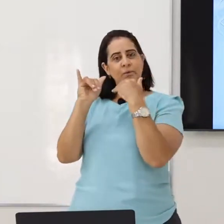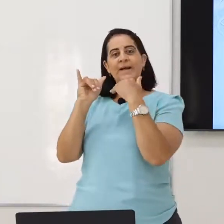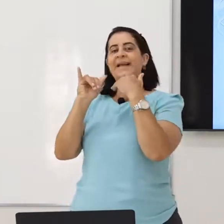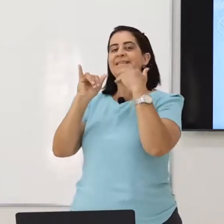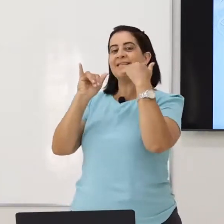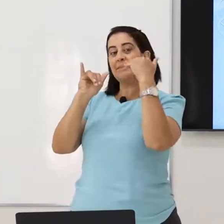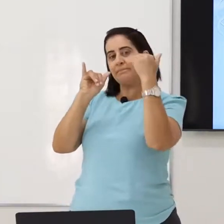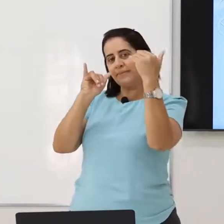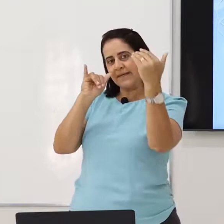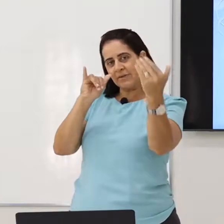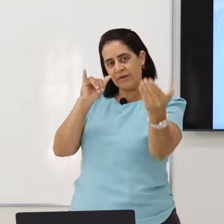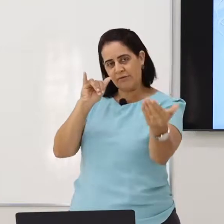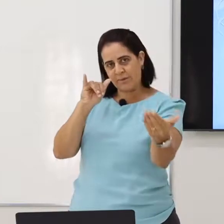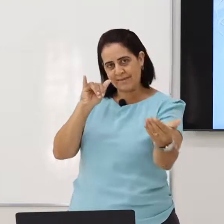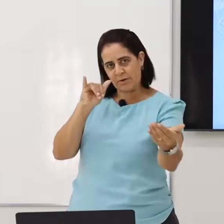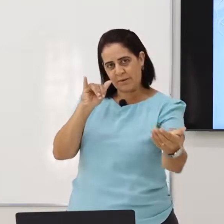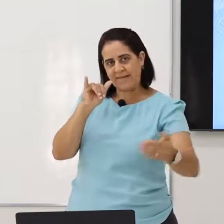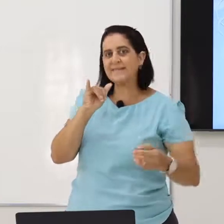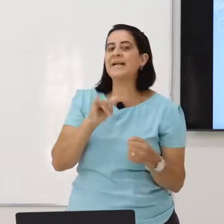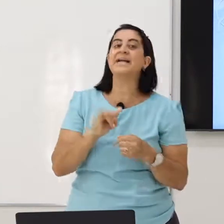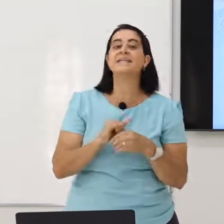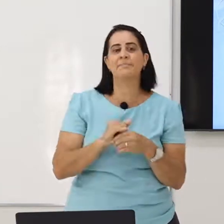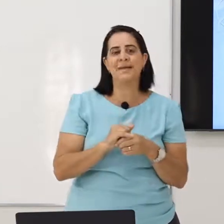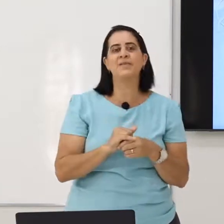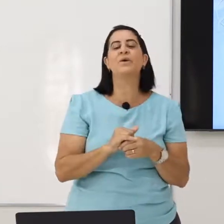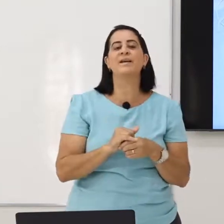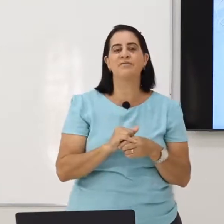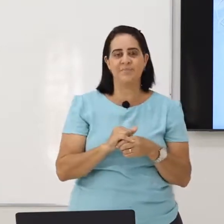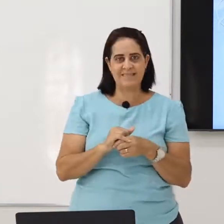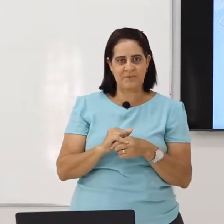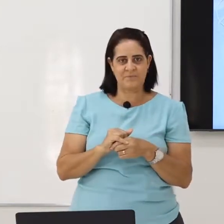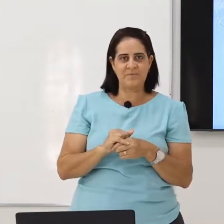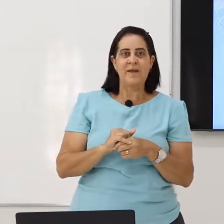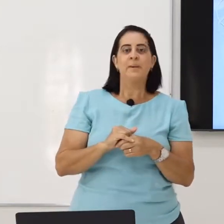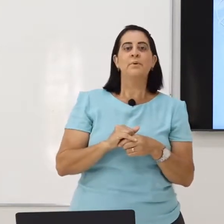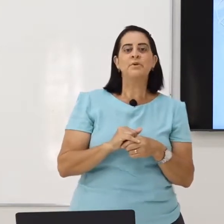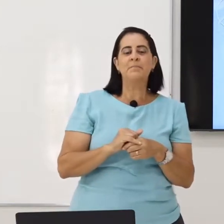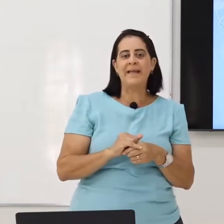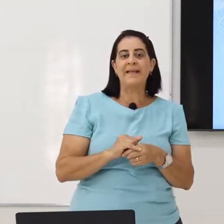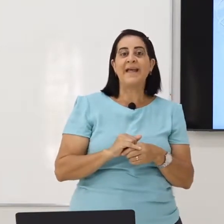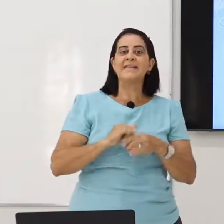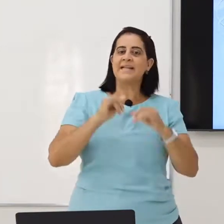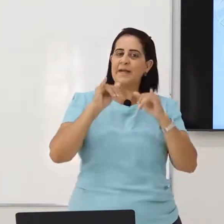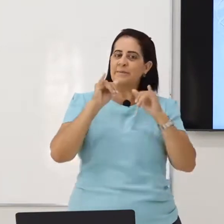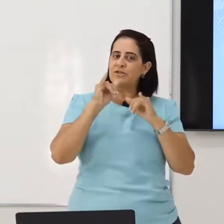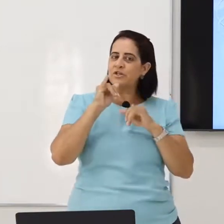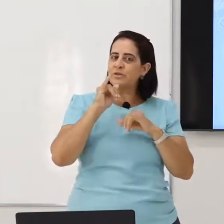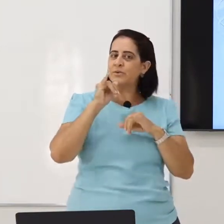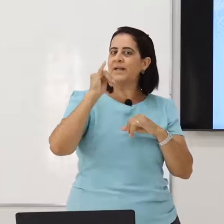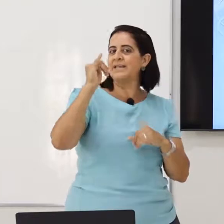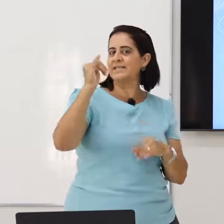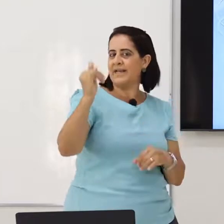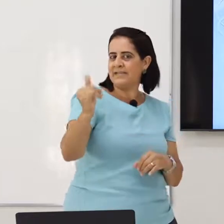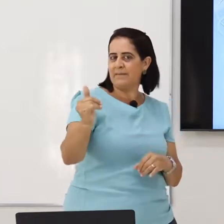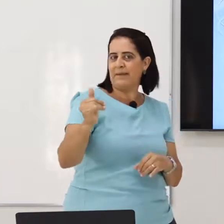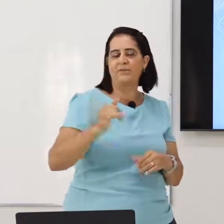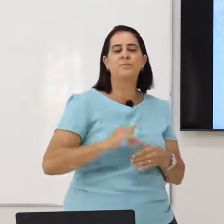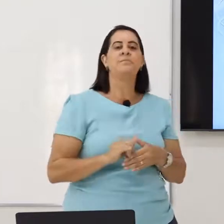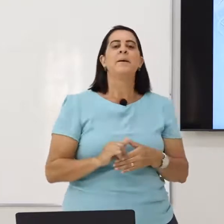do quem está dando a informação para quem está recebendo a informação. Muito bem, quem está emitindo, quem está recebendo.